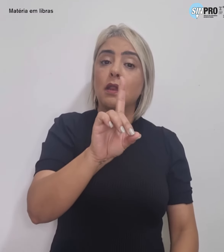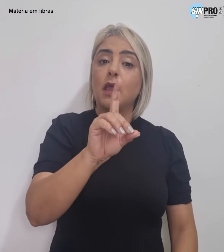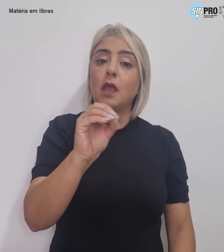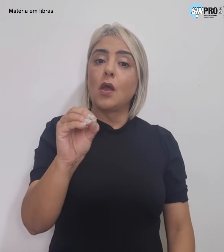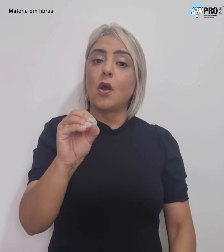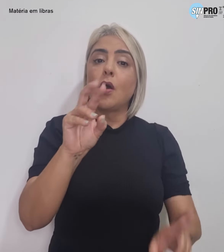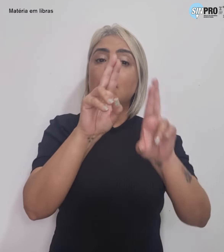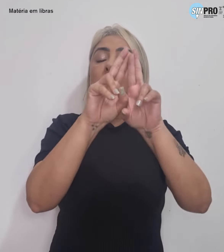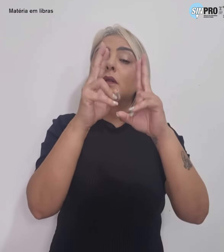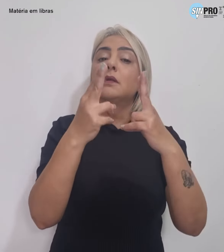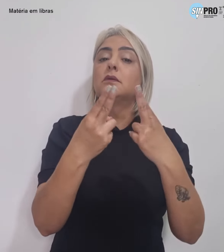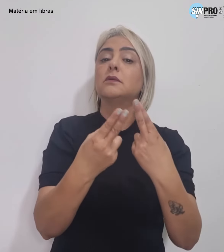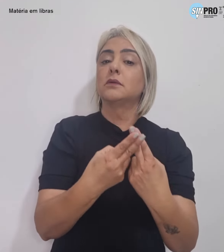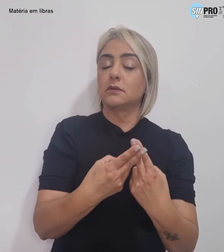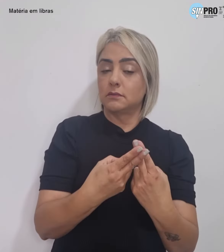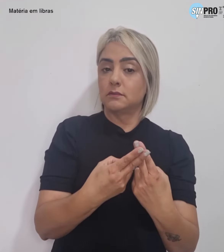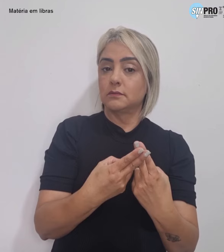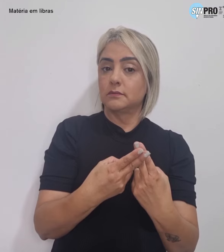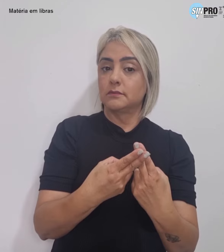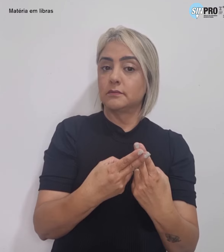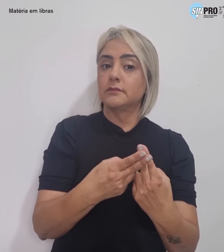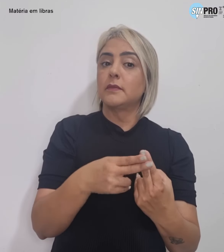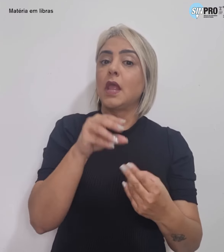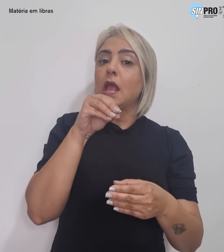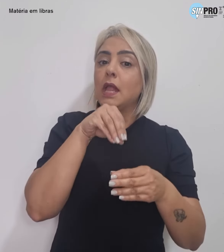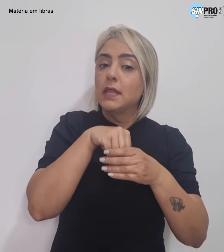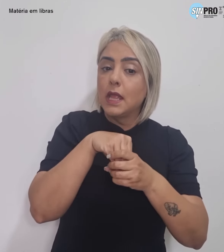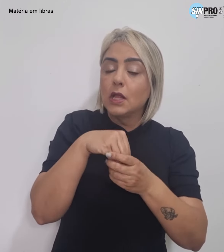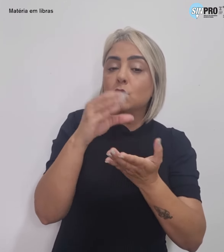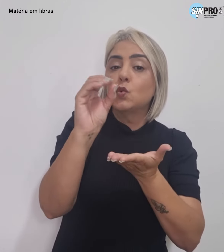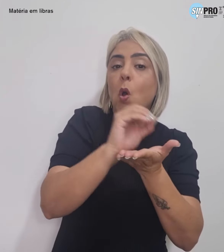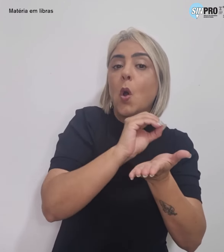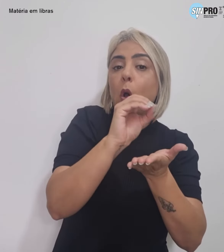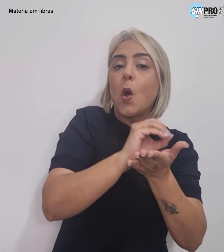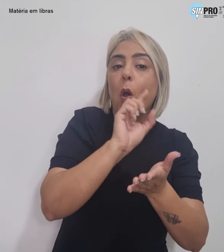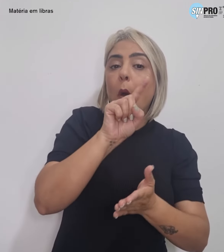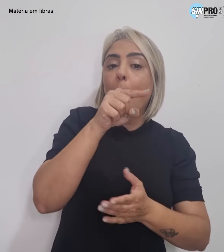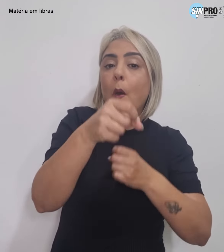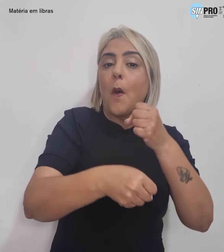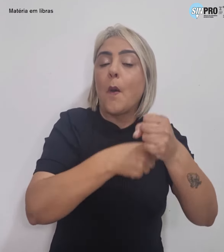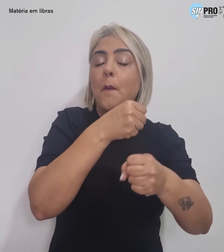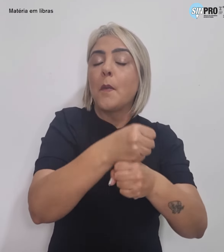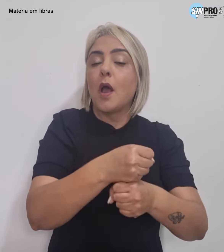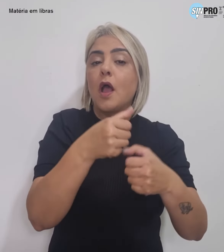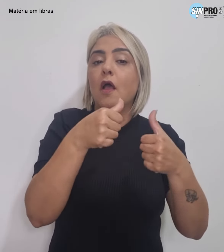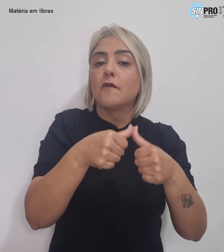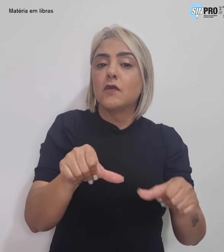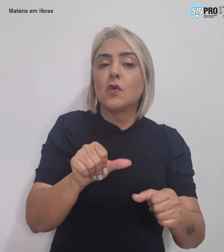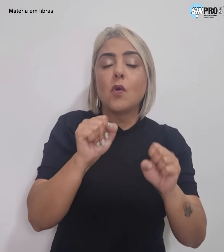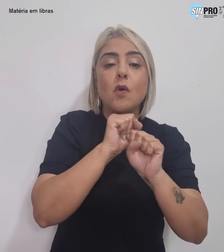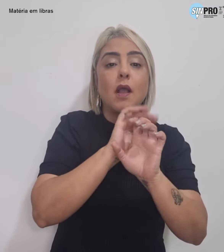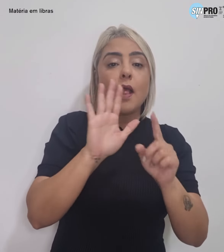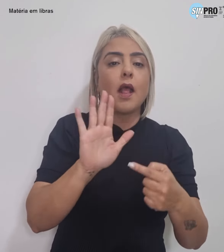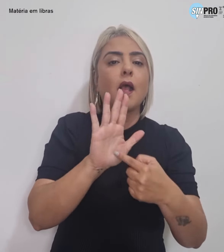Câmara Legislativa, e dentro do orçamento do próximo ano, ficou colocada essa perspectiva.